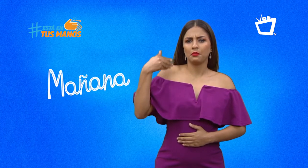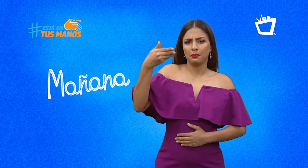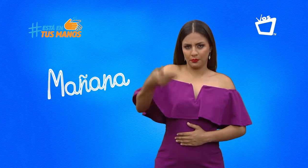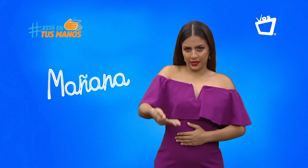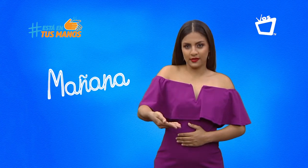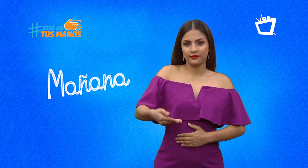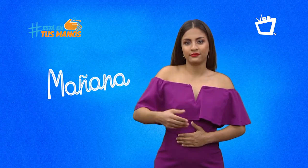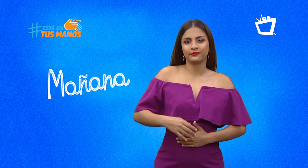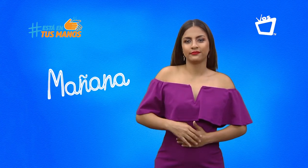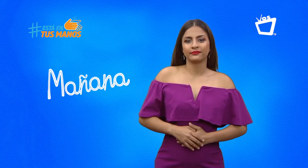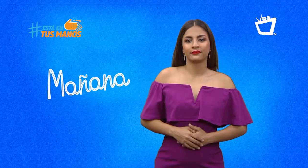mañana